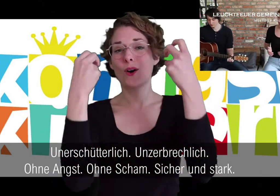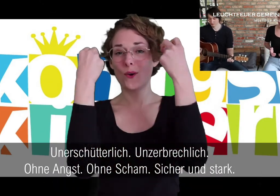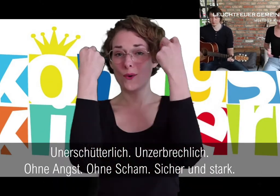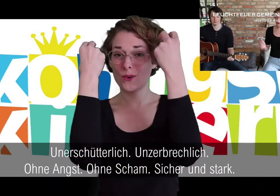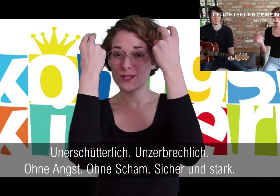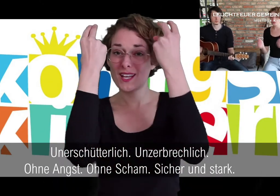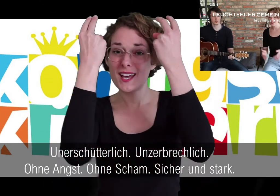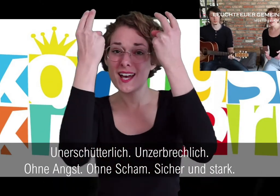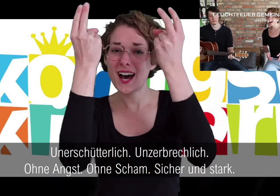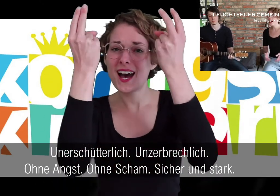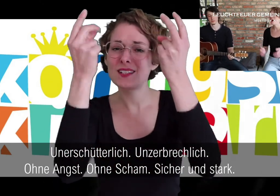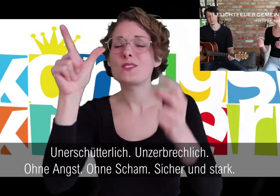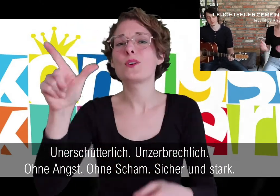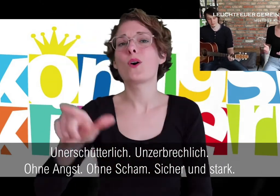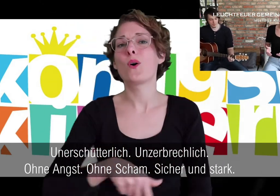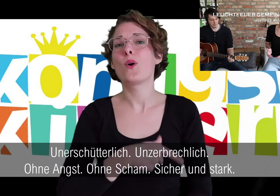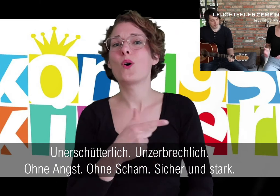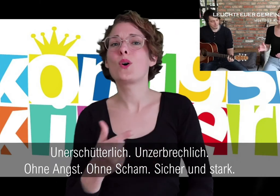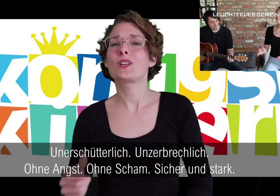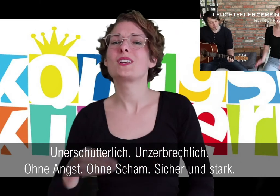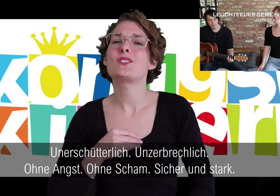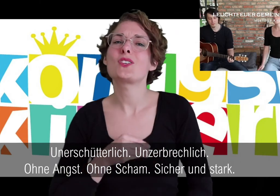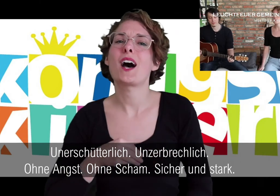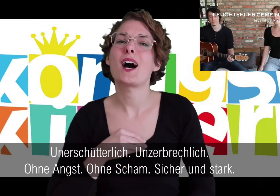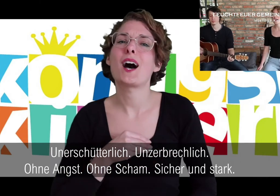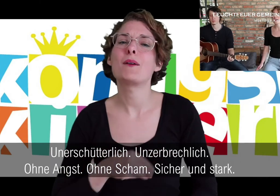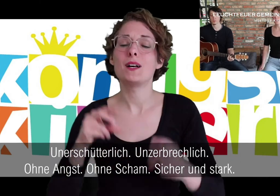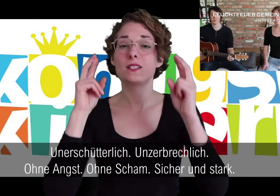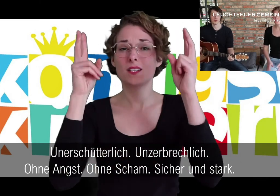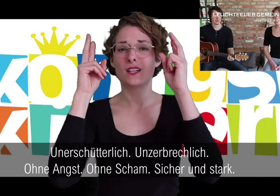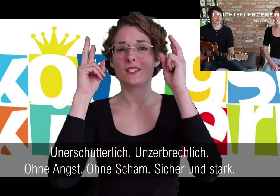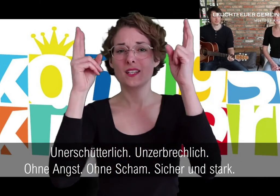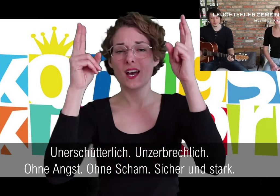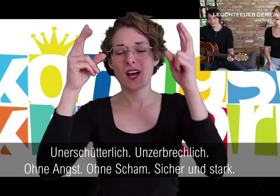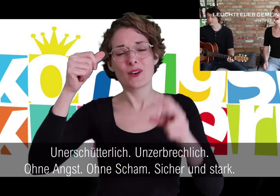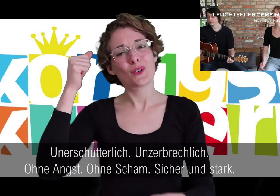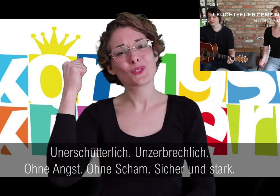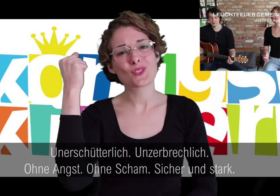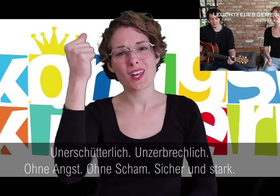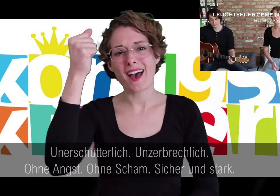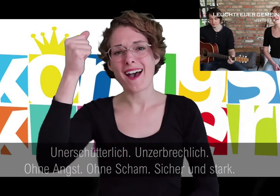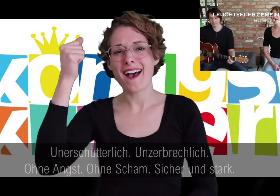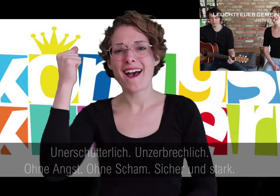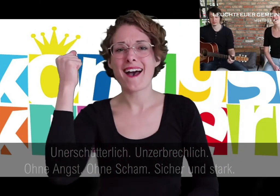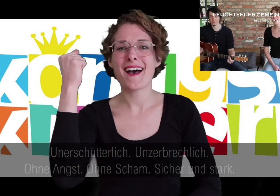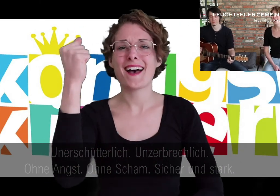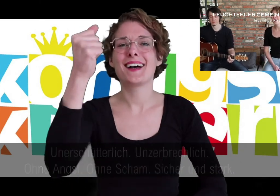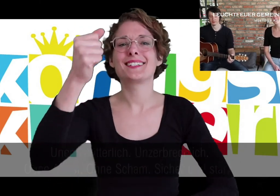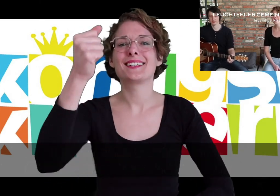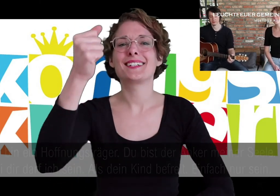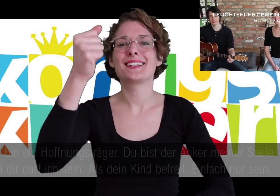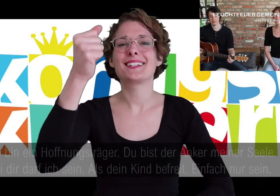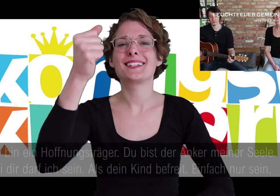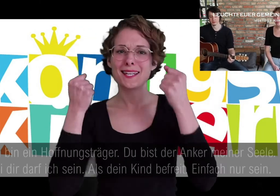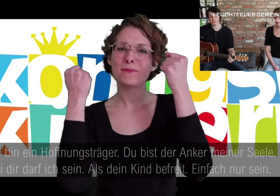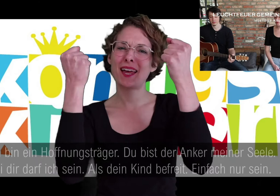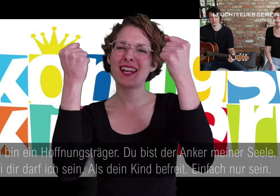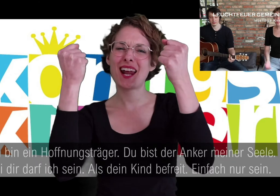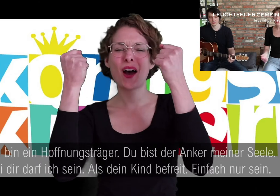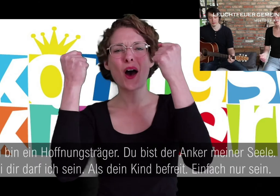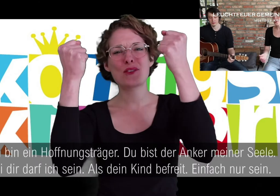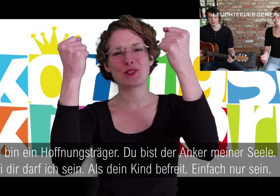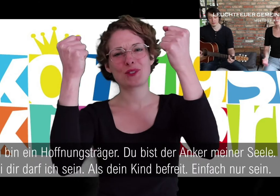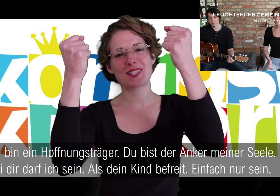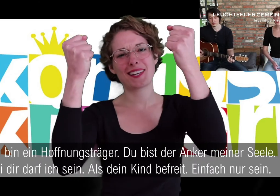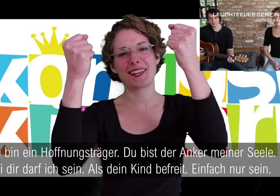unzerbrechlich, ohne Angst, ohne Scham, sicher und stark. Ich